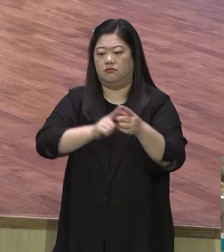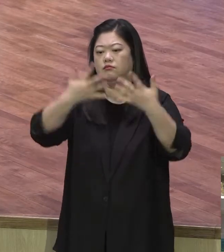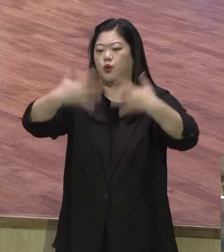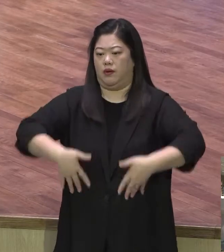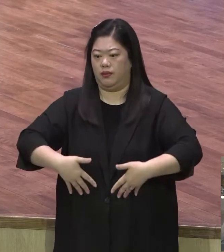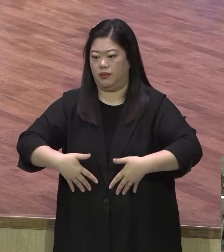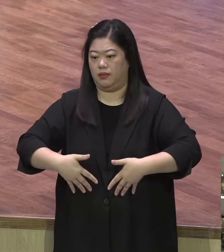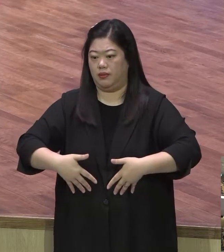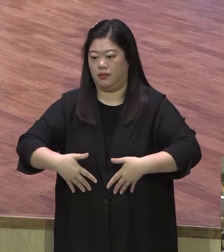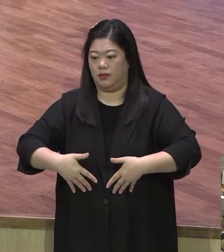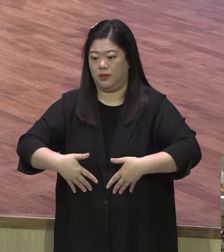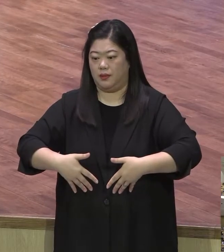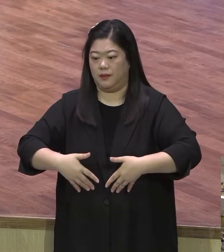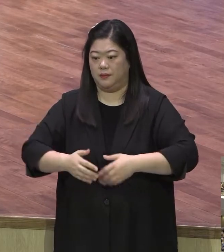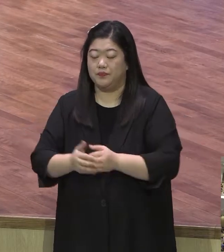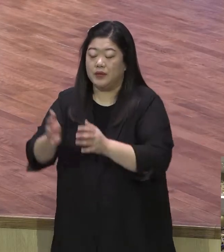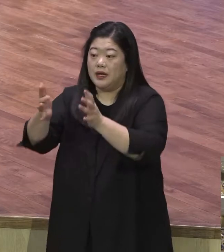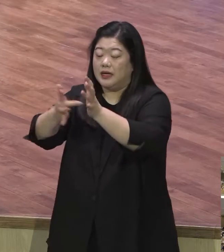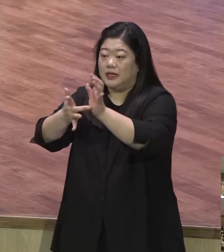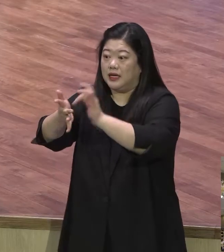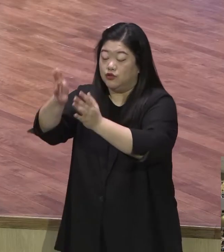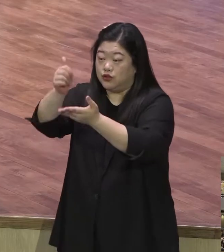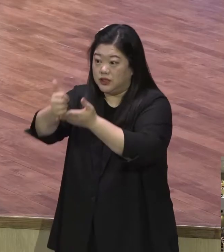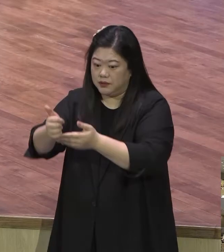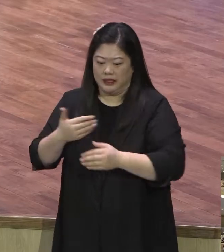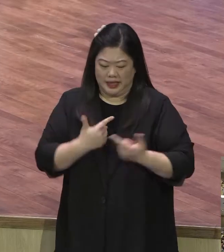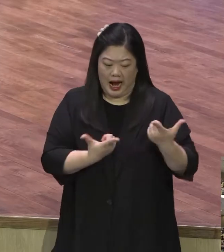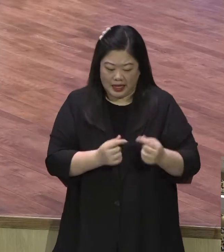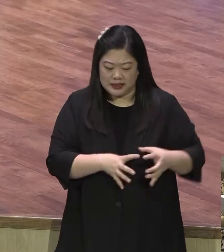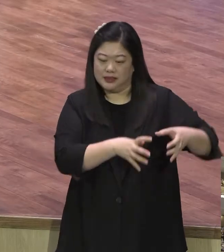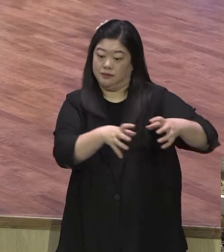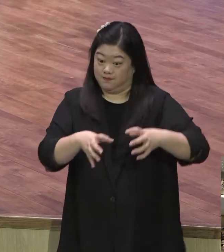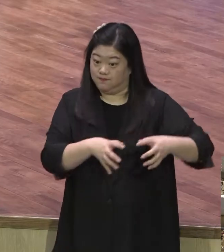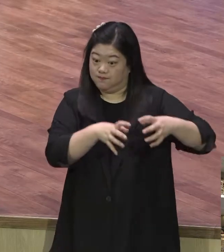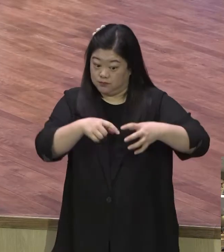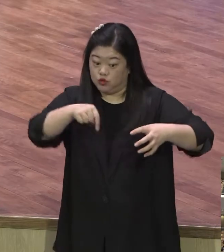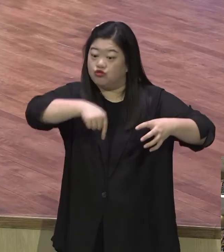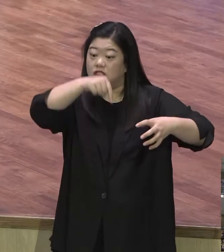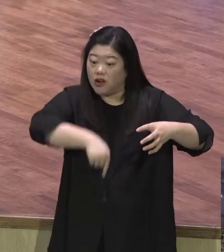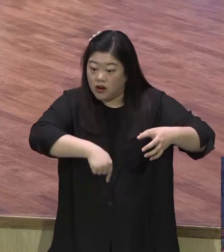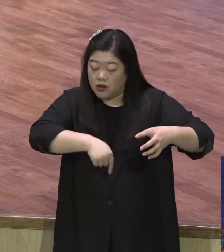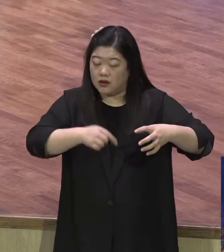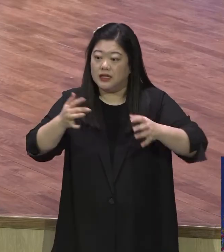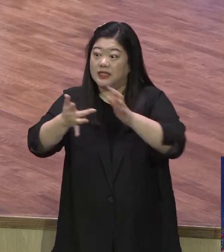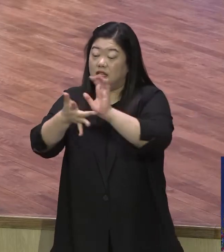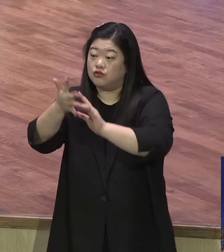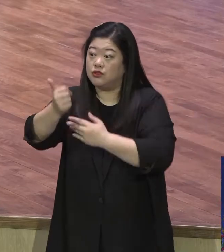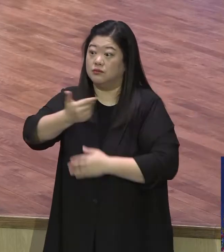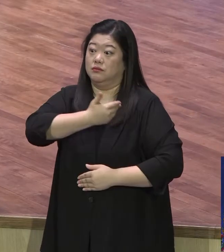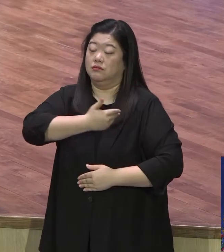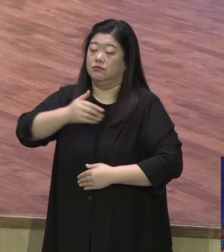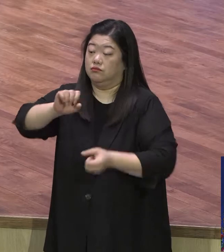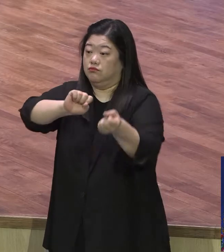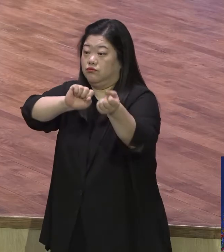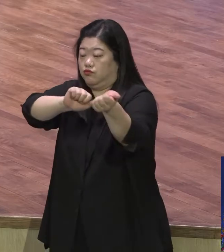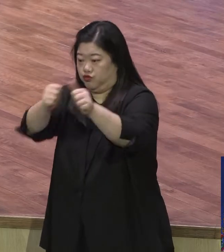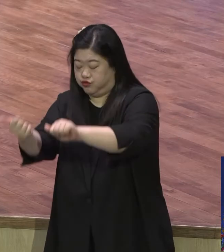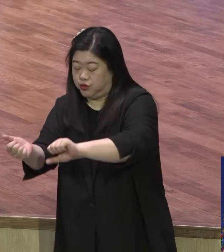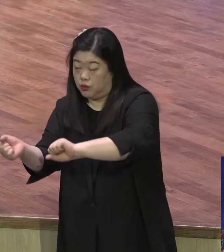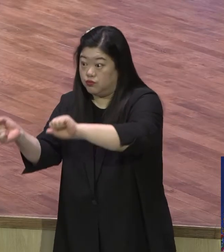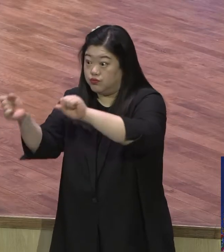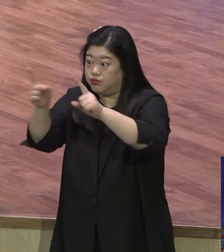부활을 본 사람 우리와 늘 같이 다니면서 우리가 다니면서 예수님 부활을 우리가 본 부활하신 예수를 같이